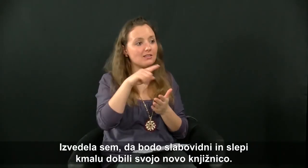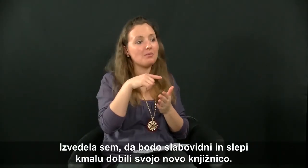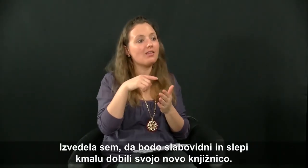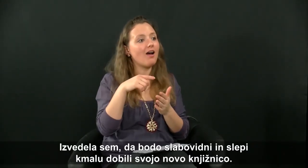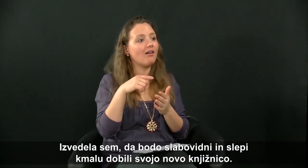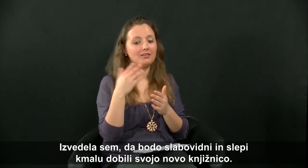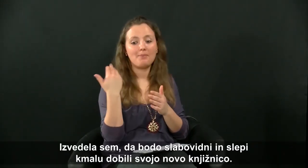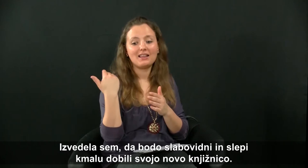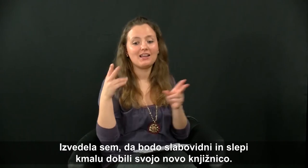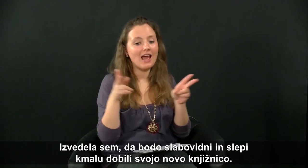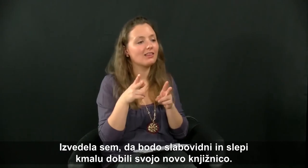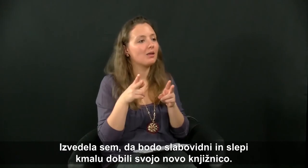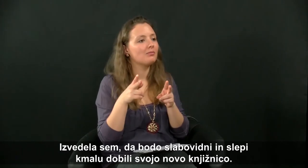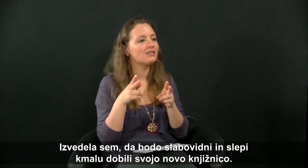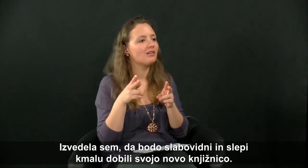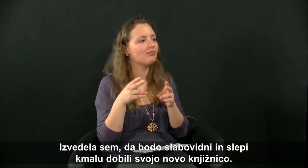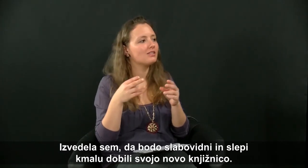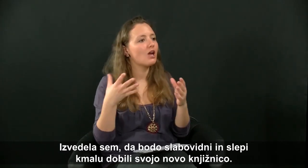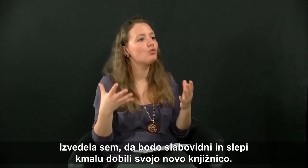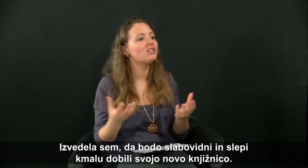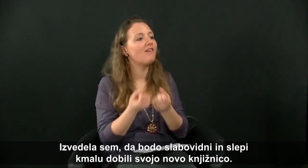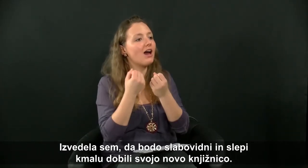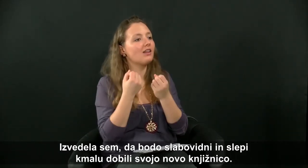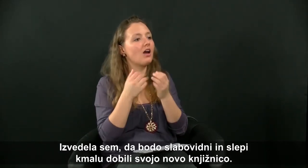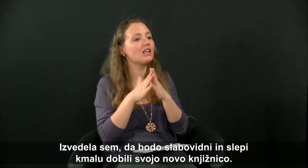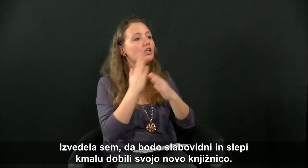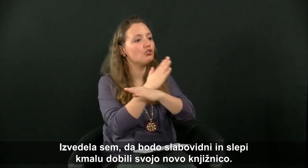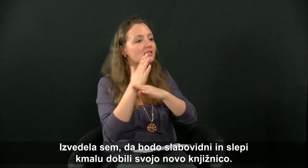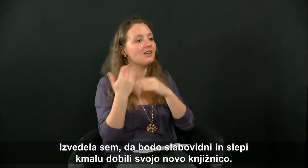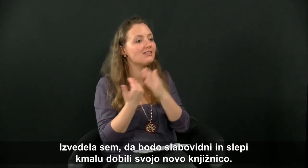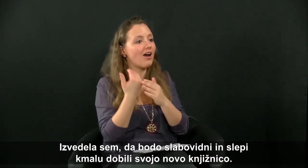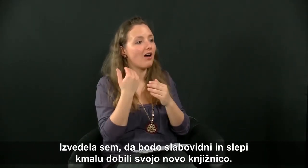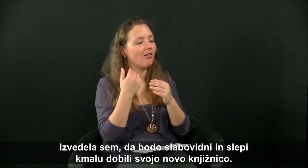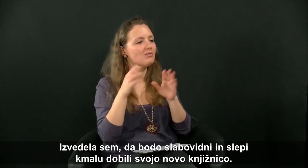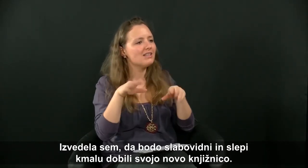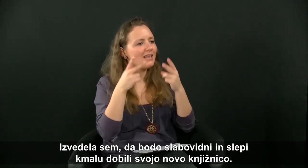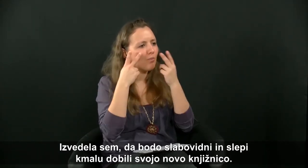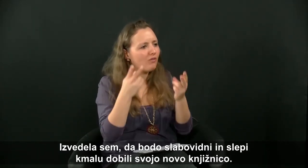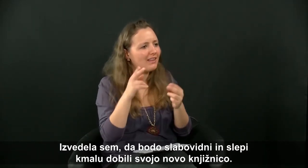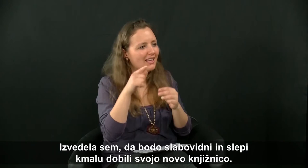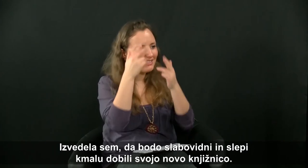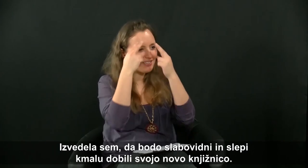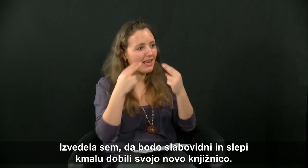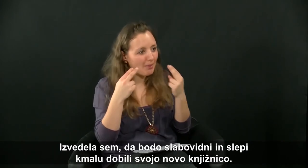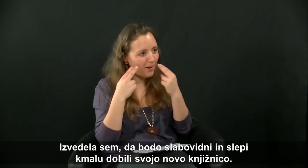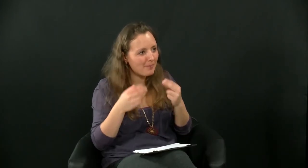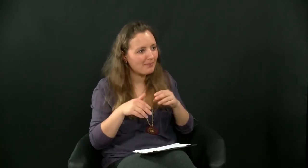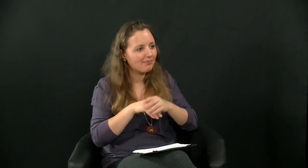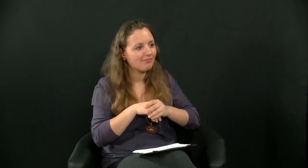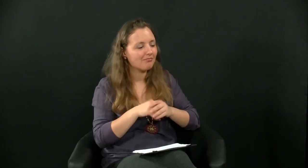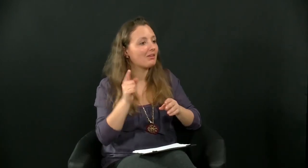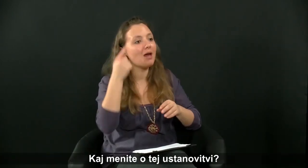Izvedela sem, da je pred kratkim se ustvarila knjižnica za slabovidne in za